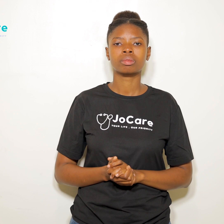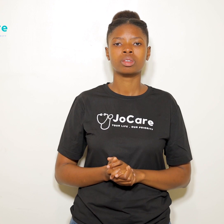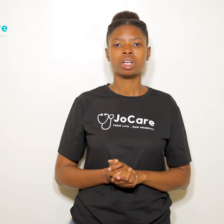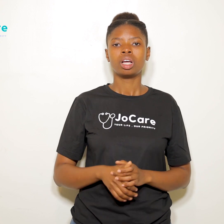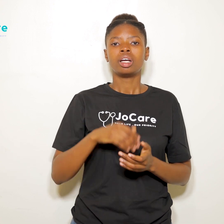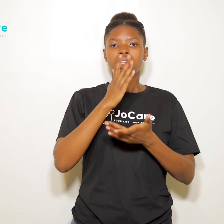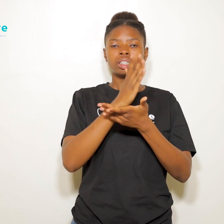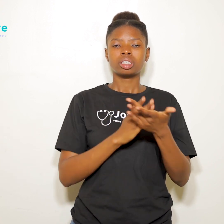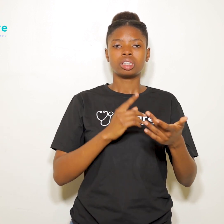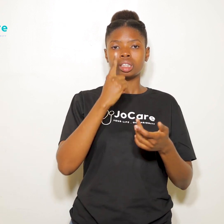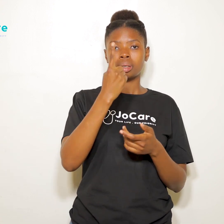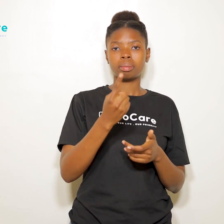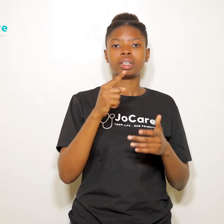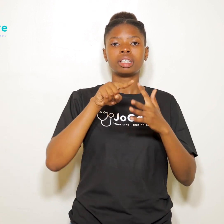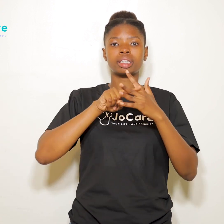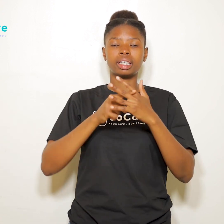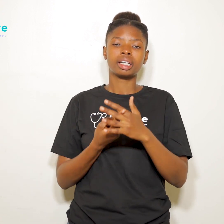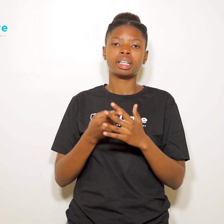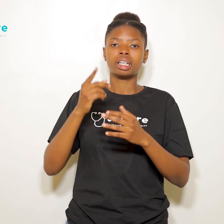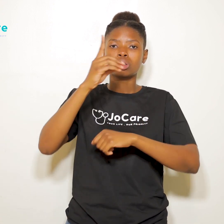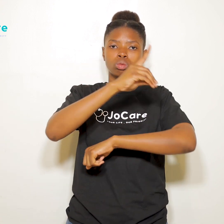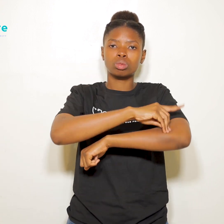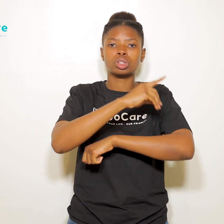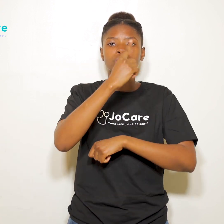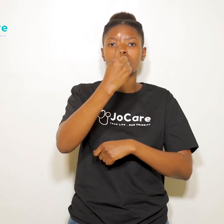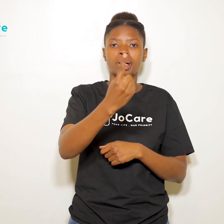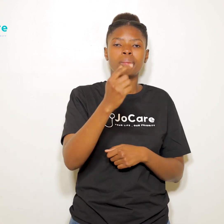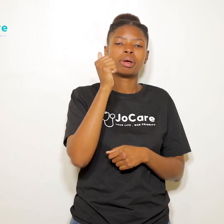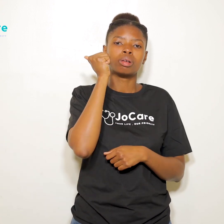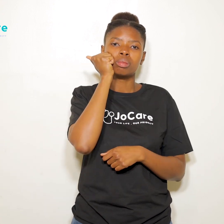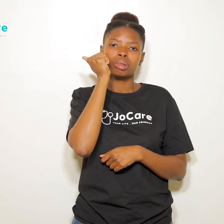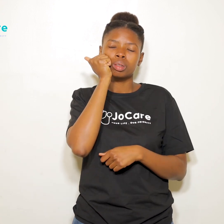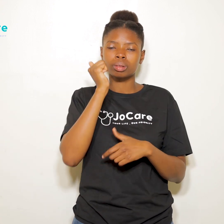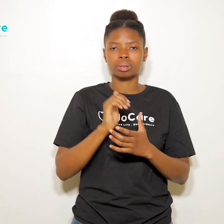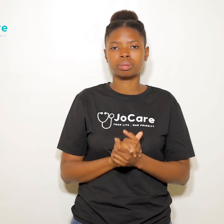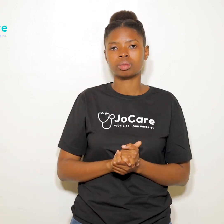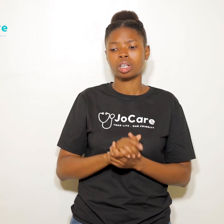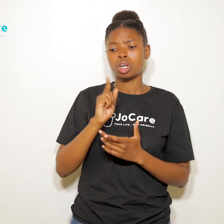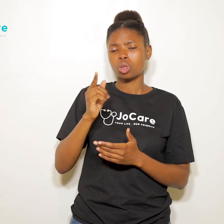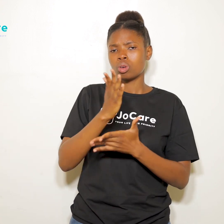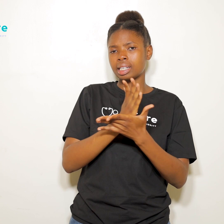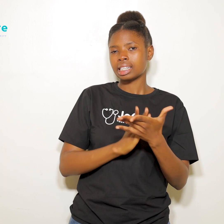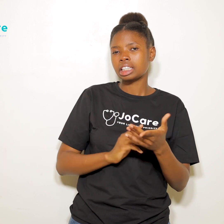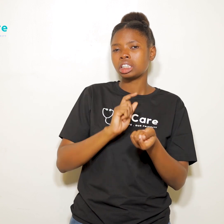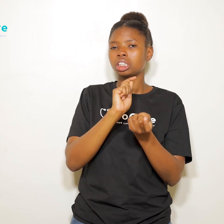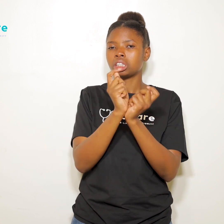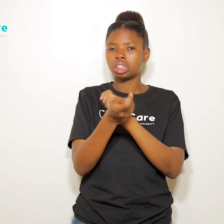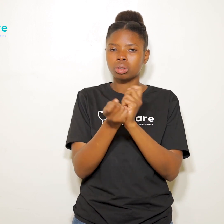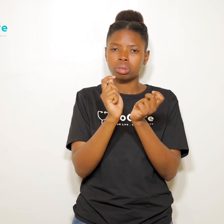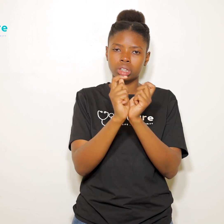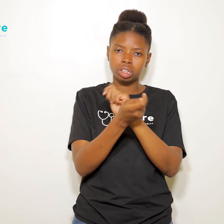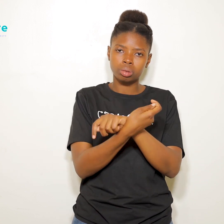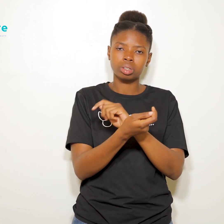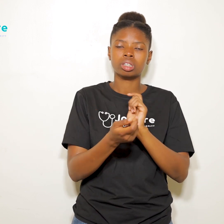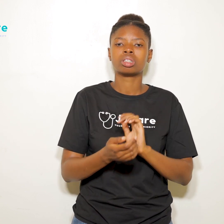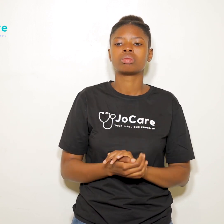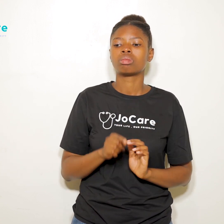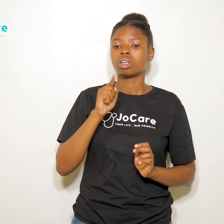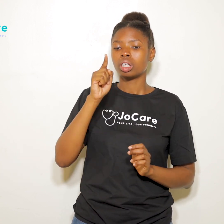icyo ngicyo gitangirana n'umunsi wa mbere w'imihango, kikaba ari igice cyo gihindagurika. Ni ukuvuga ngo icyo gice cya mbere cyo